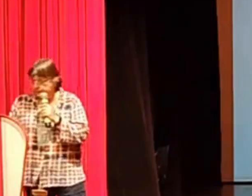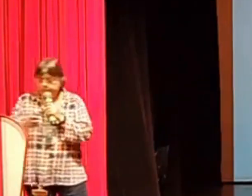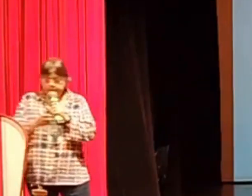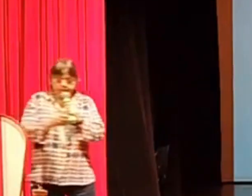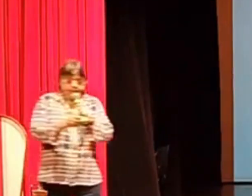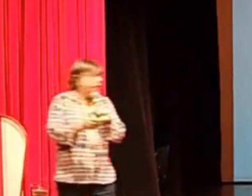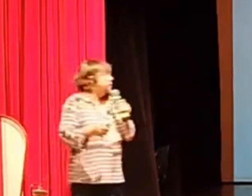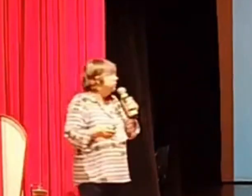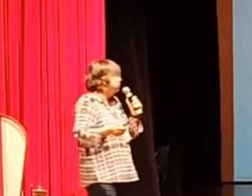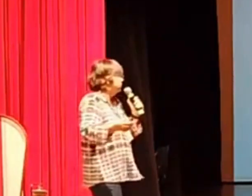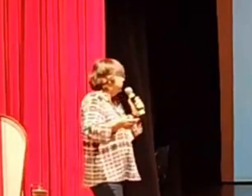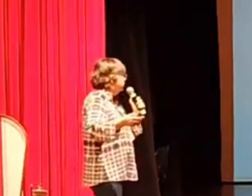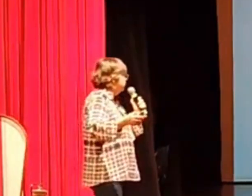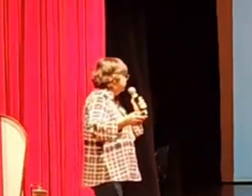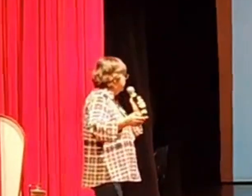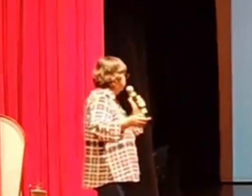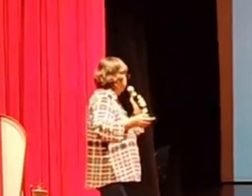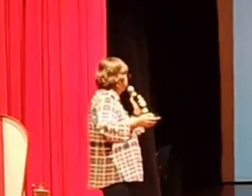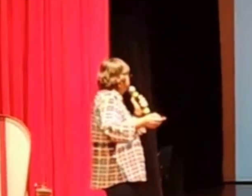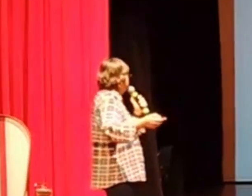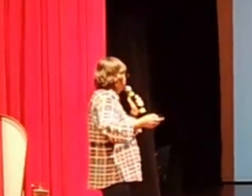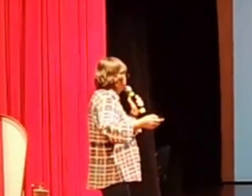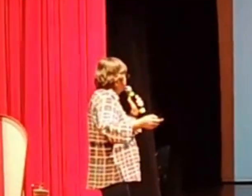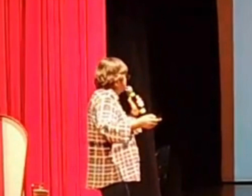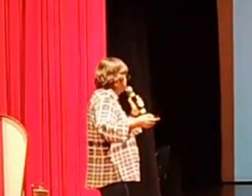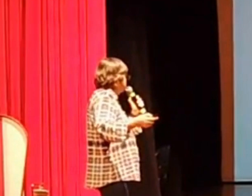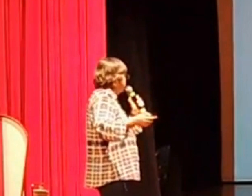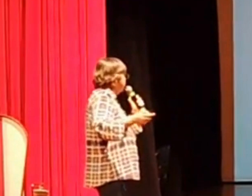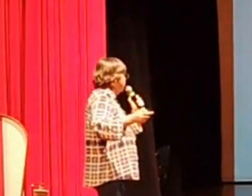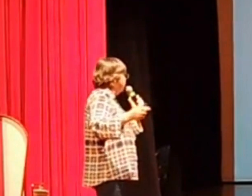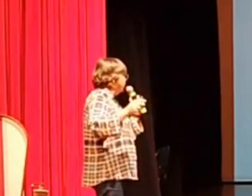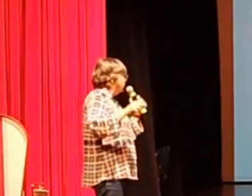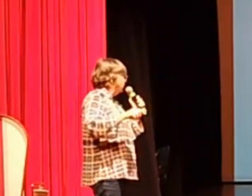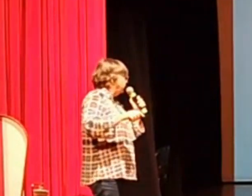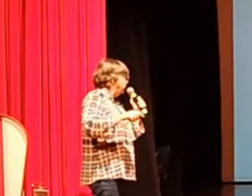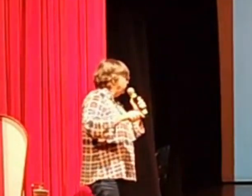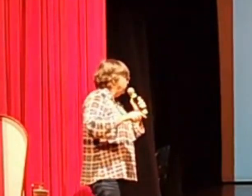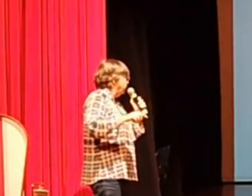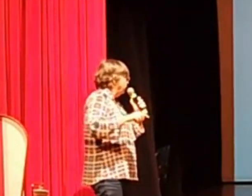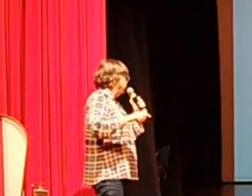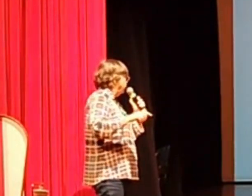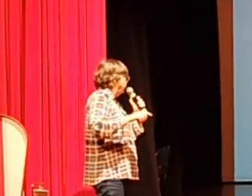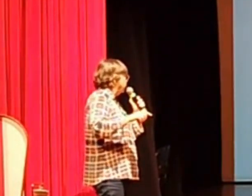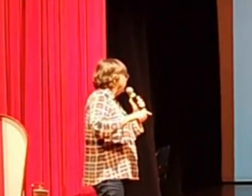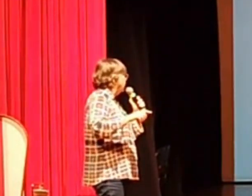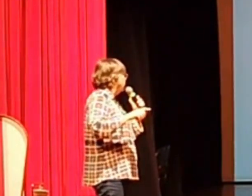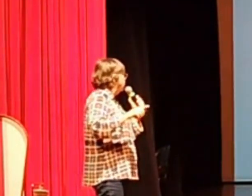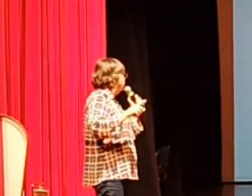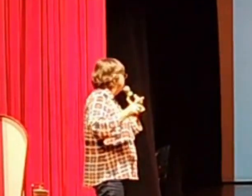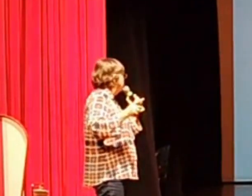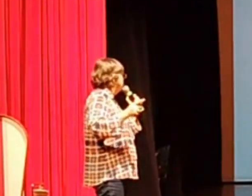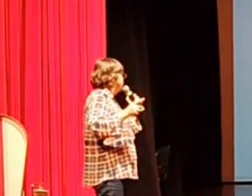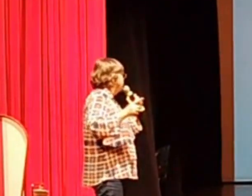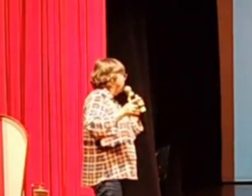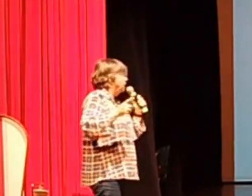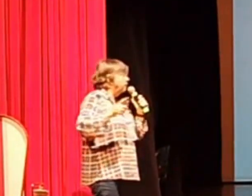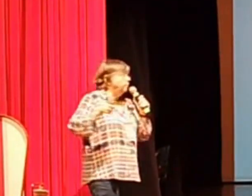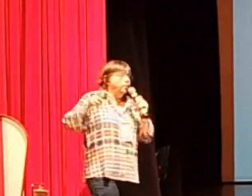Eu sei que meu tempo está acabando, mas eu vou aqui só fechar aqui. É interessante também a gente pensar